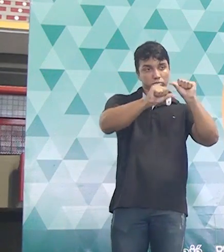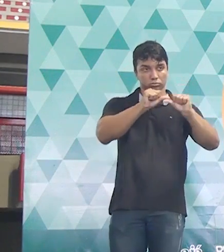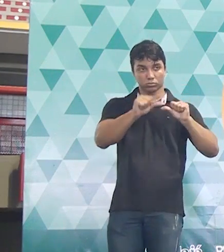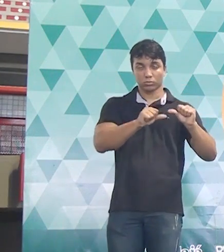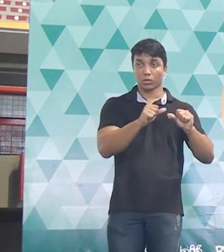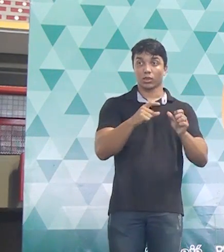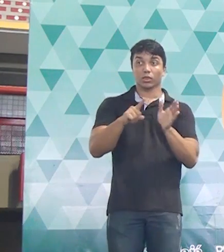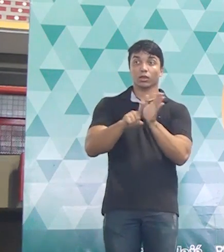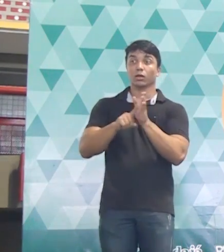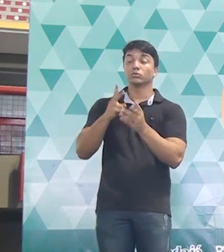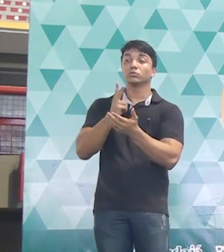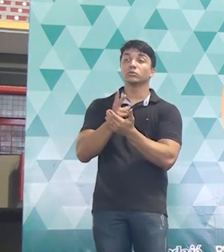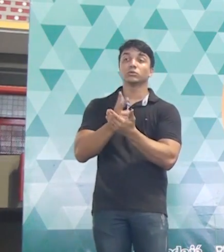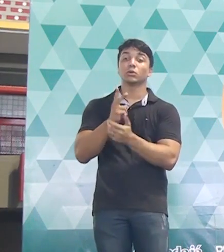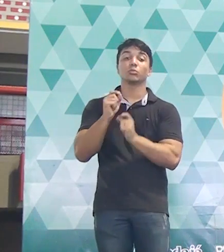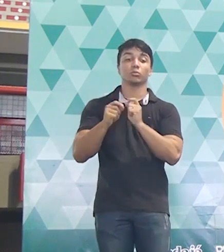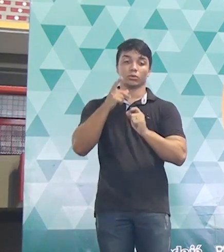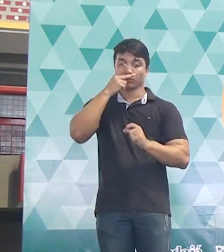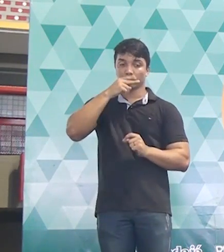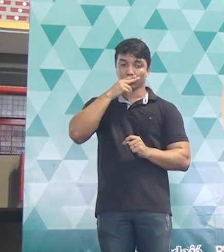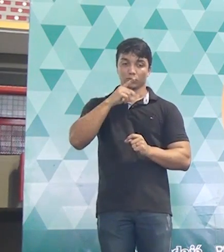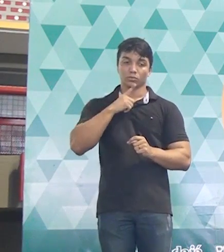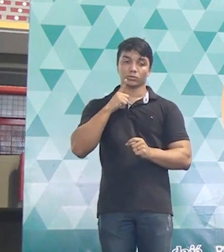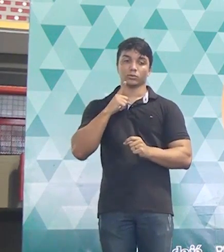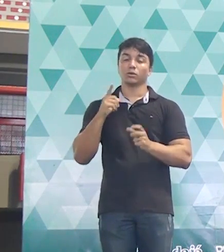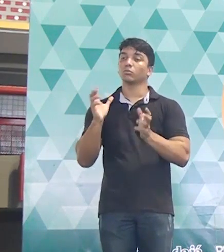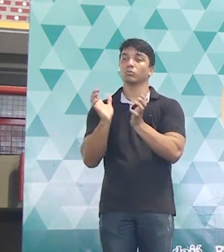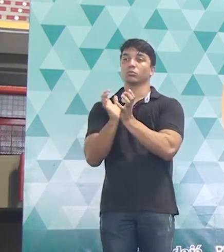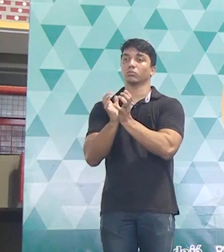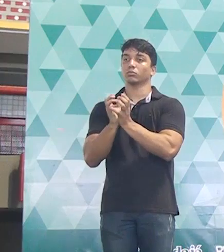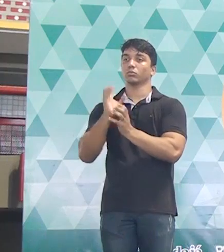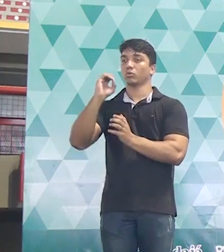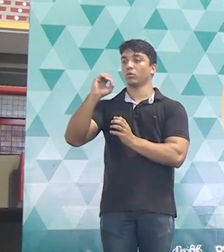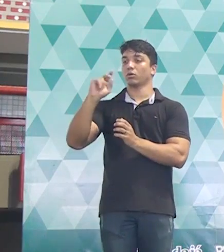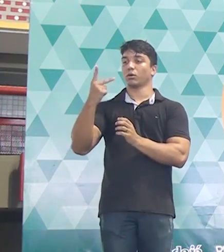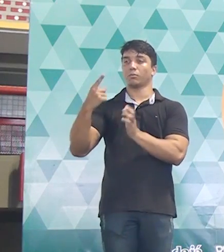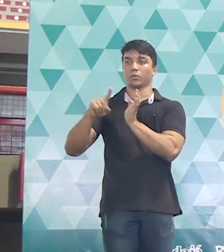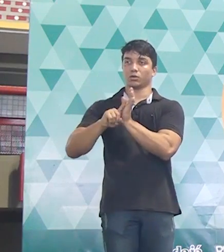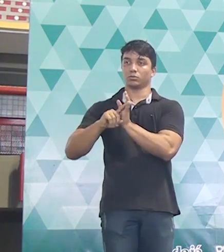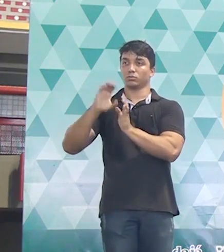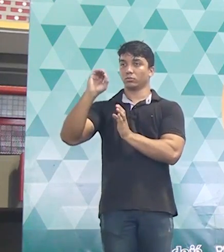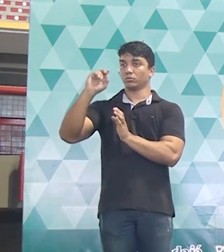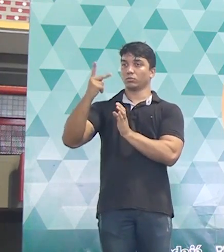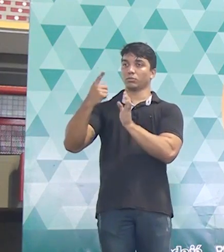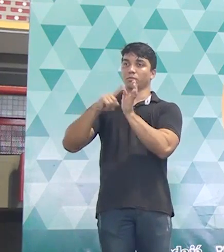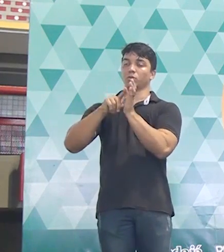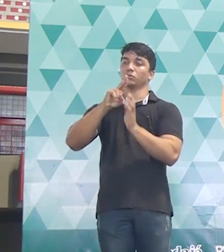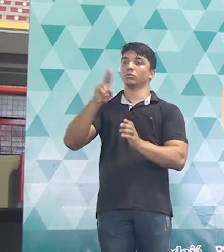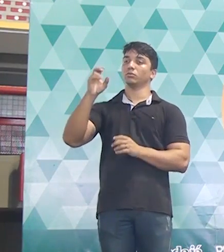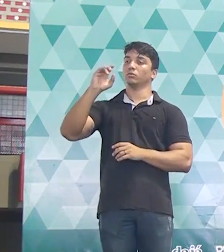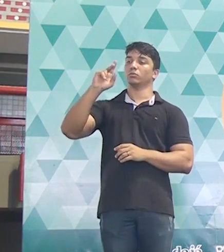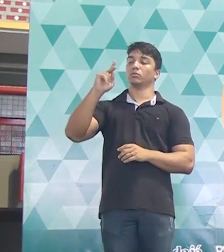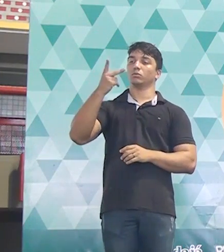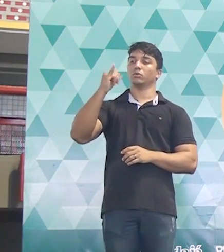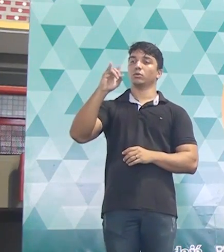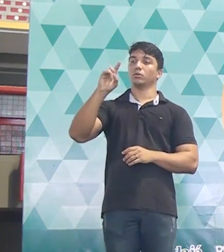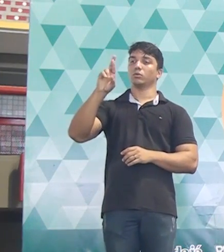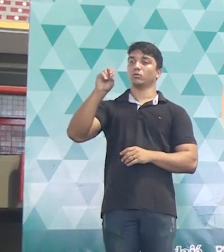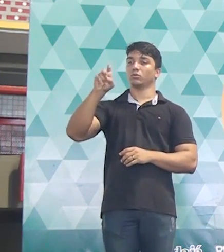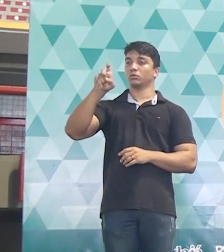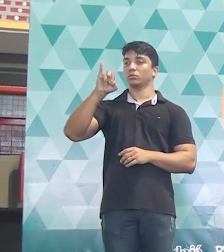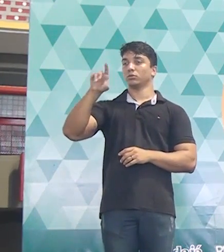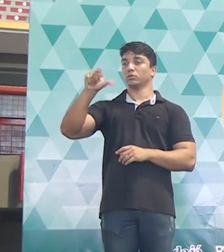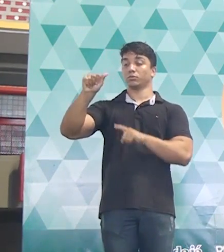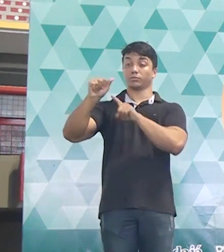mas o íon negativo é sempre o mesmo. Esse grupo OH-. essa hidroxila. Portanto, é muito comum